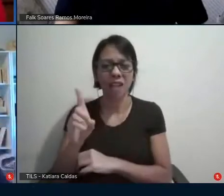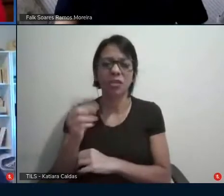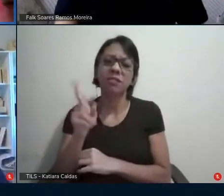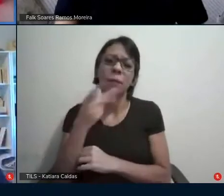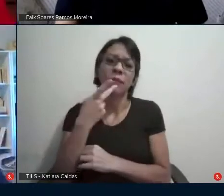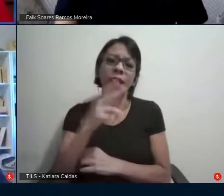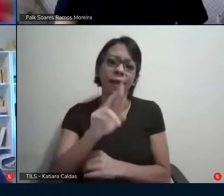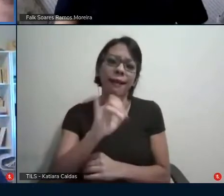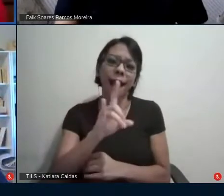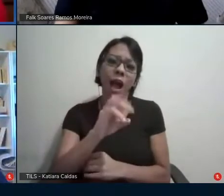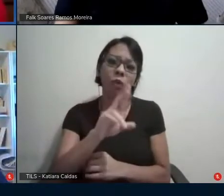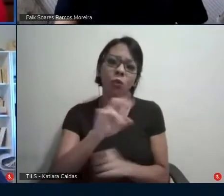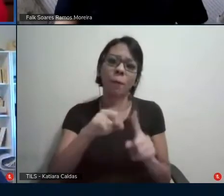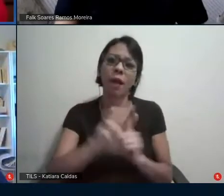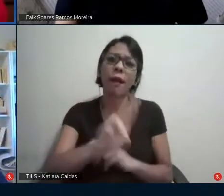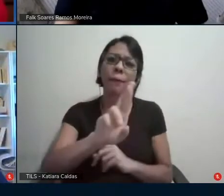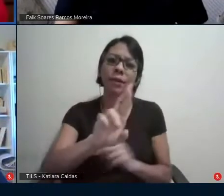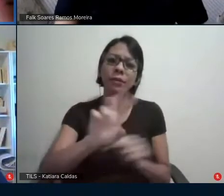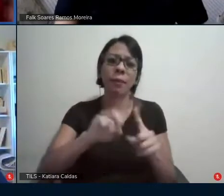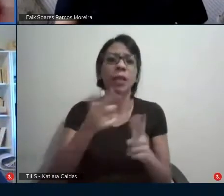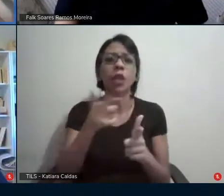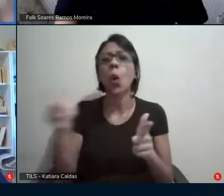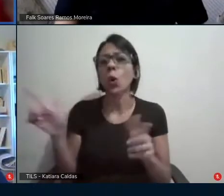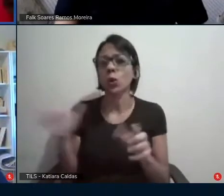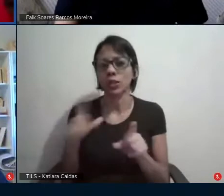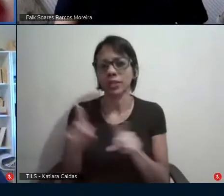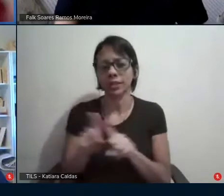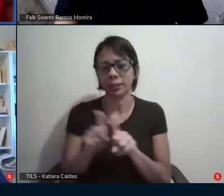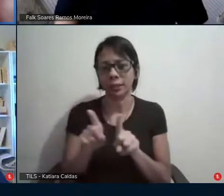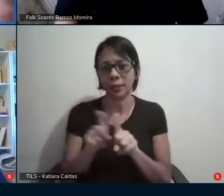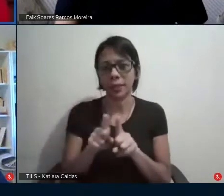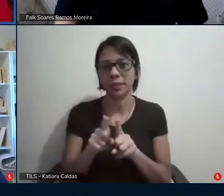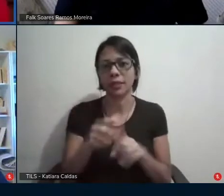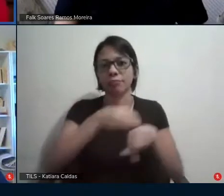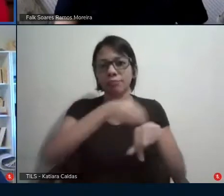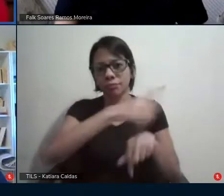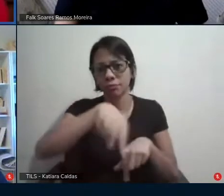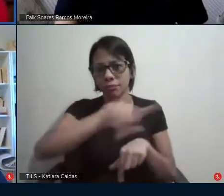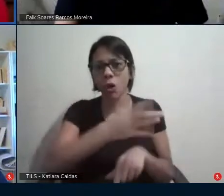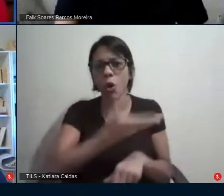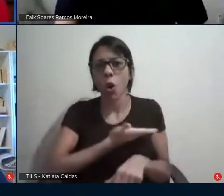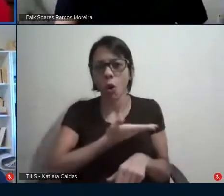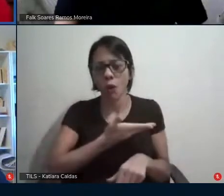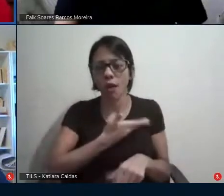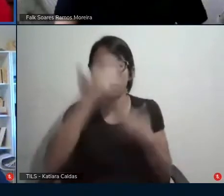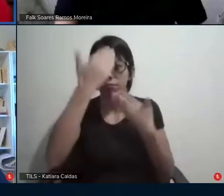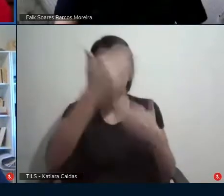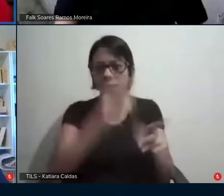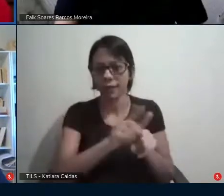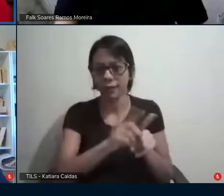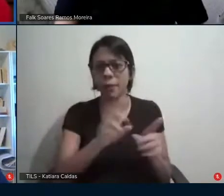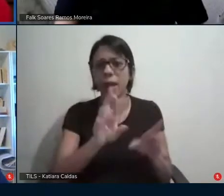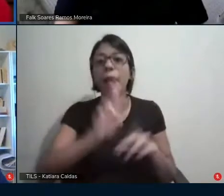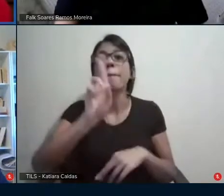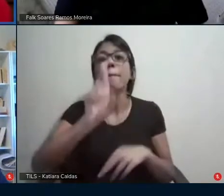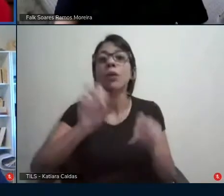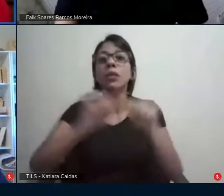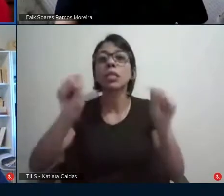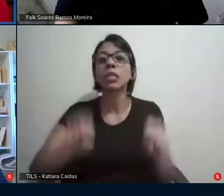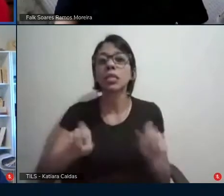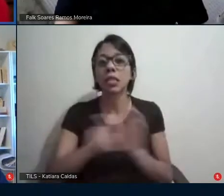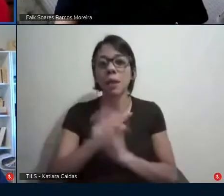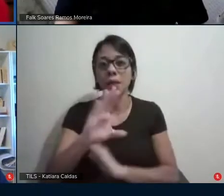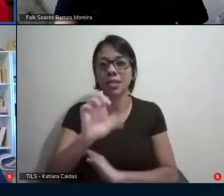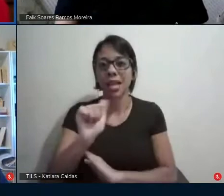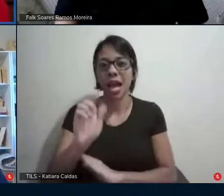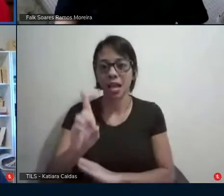Ricardo. Fala aí, Ricardo, no nome... para que ele transmita aos outros, mas é assim. Então,